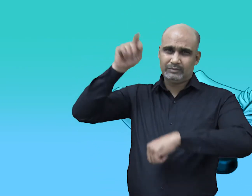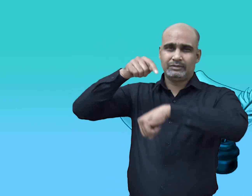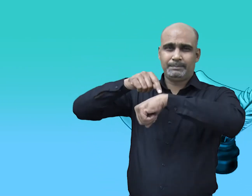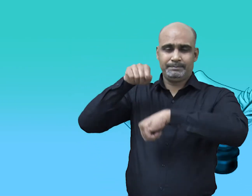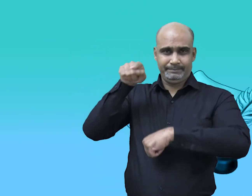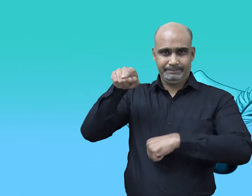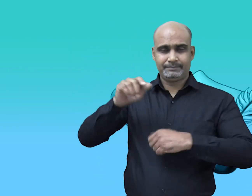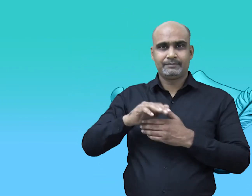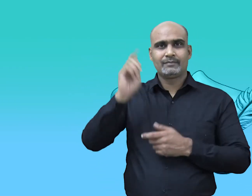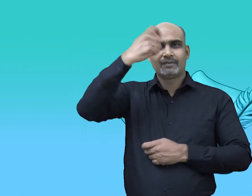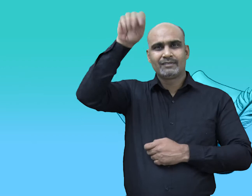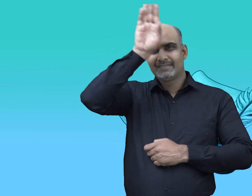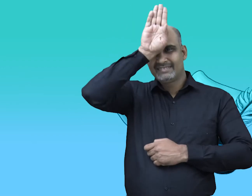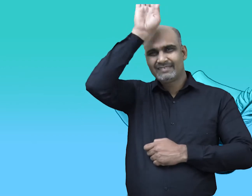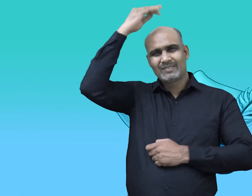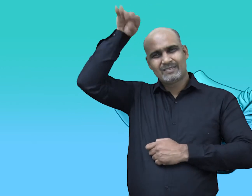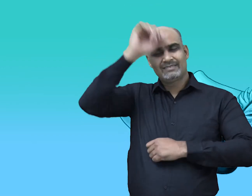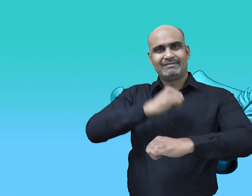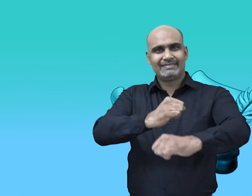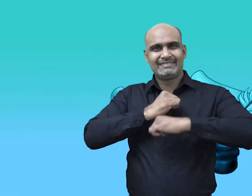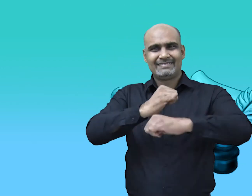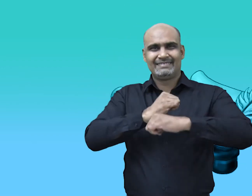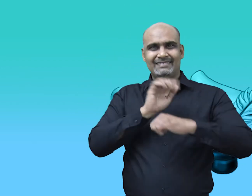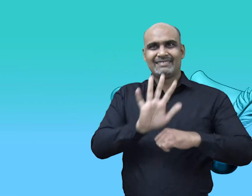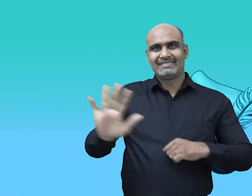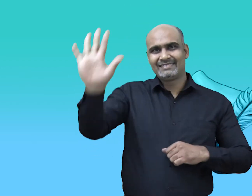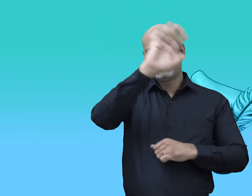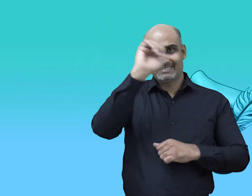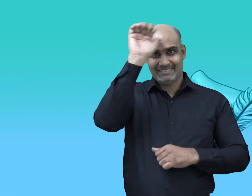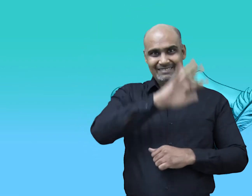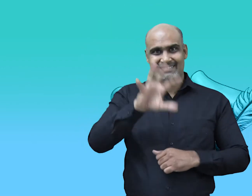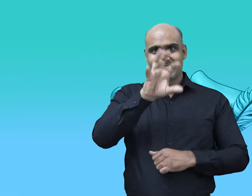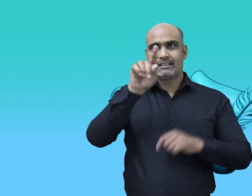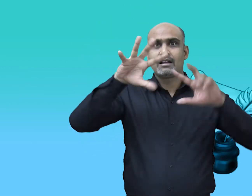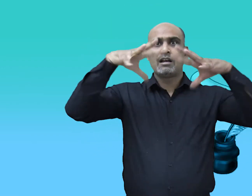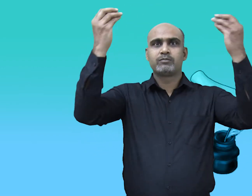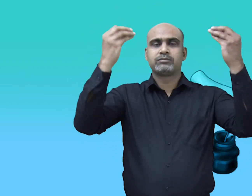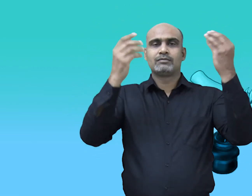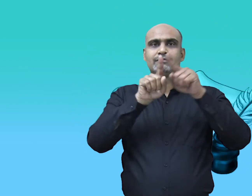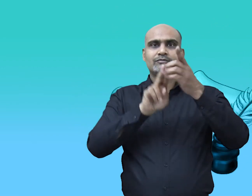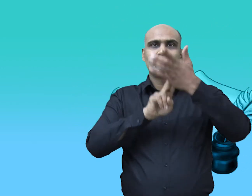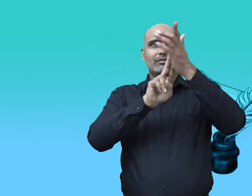इस कविता में कवि ने संभवतः चंगेज खान के ज़माने की बात की है, जिस